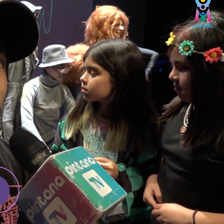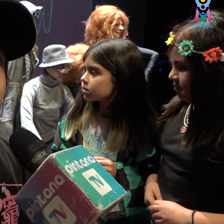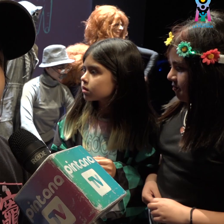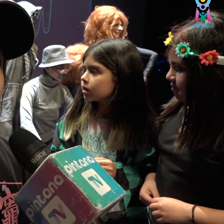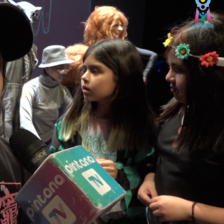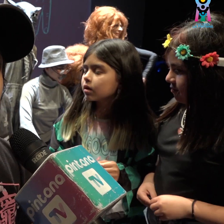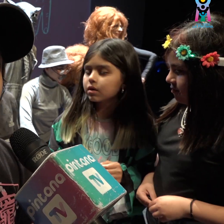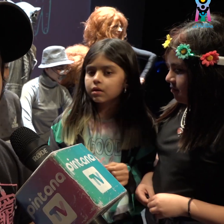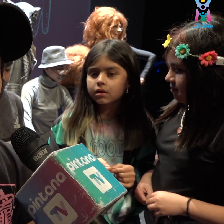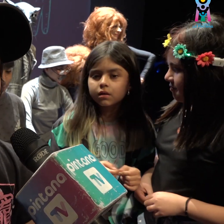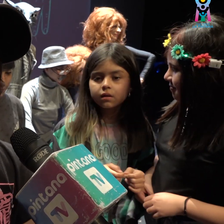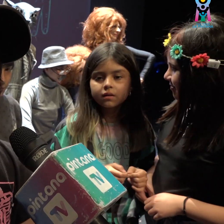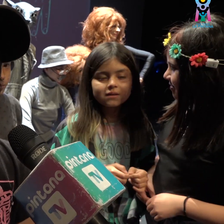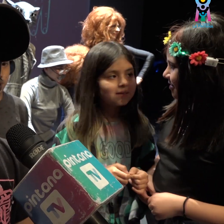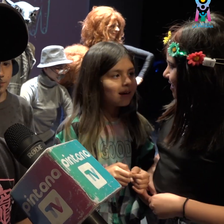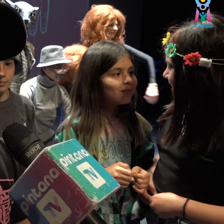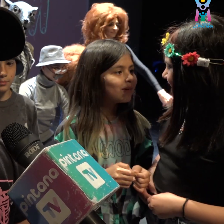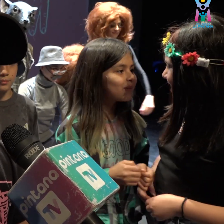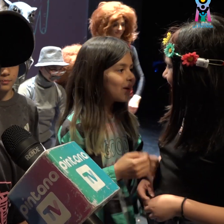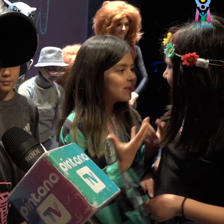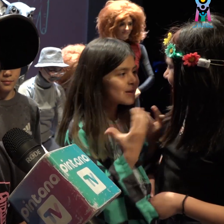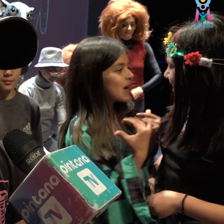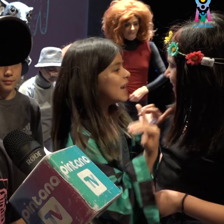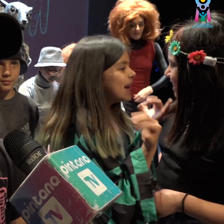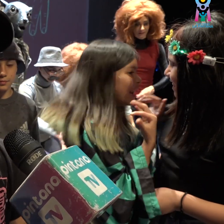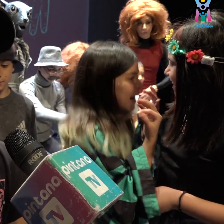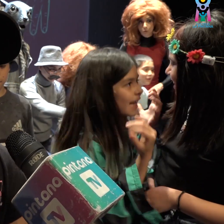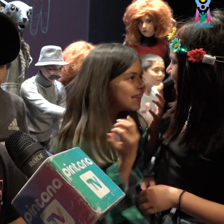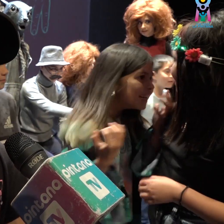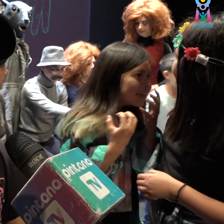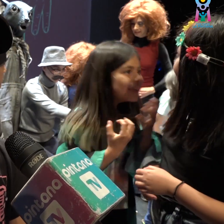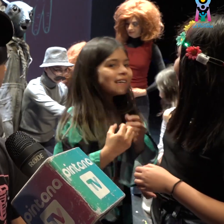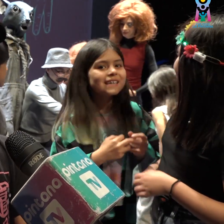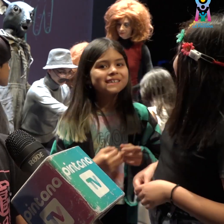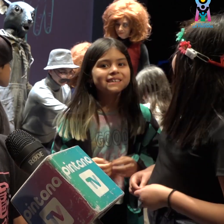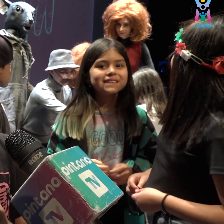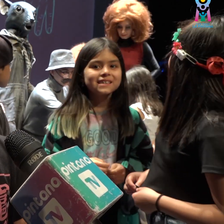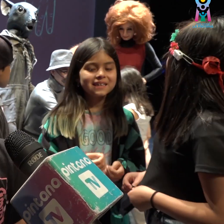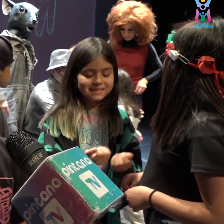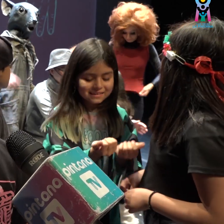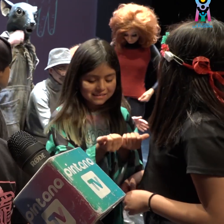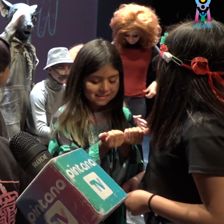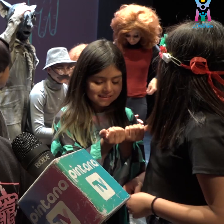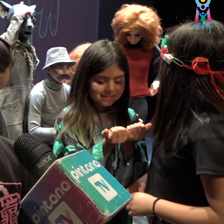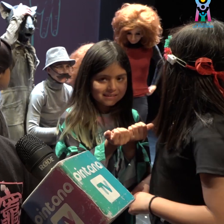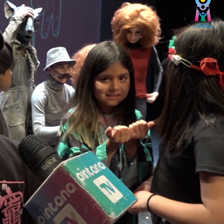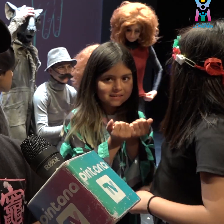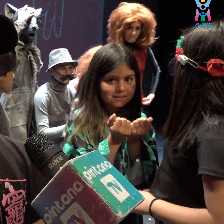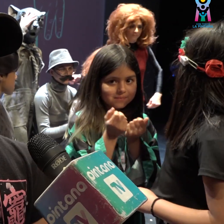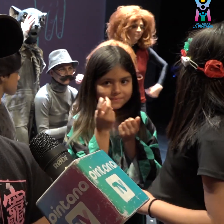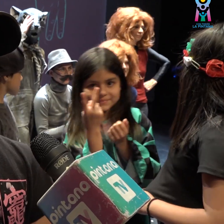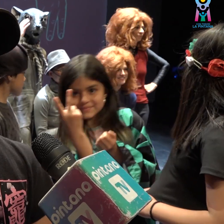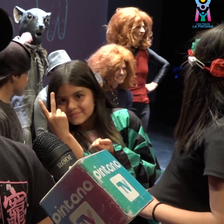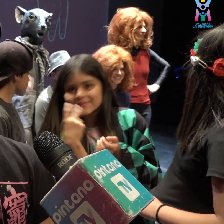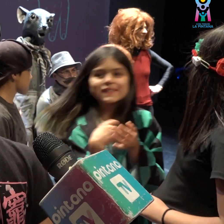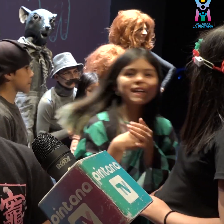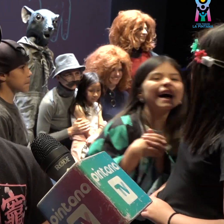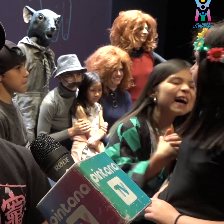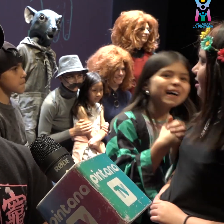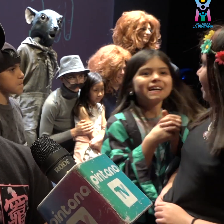que hagan esto. Y que entren algunos que entren gratis. Para ver en una de estas